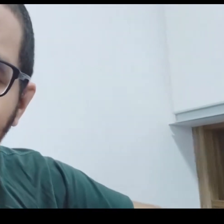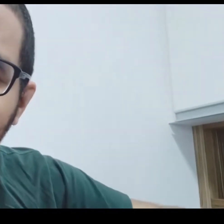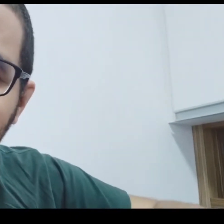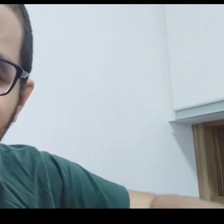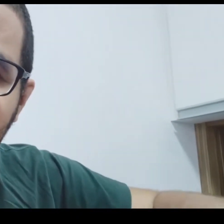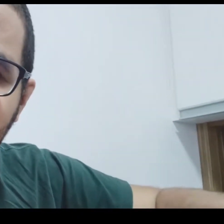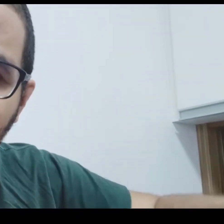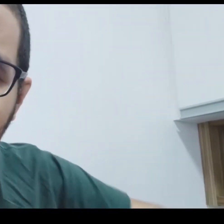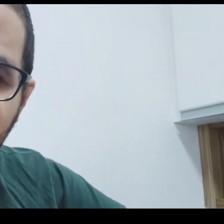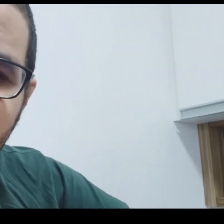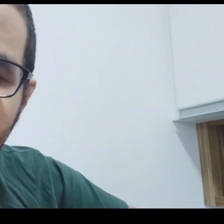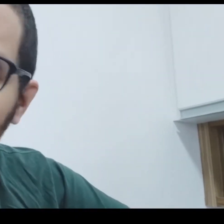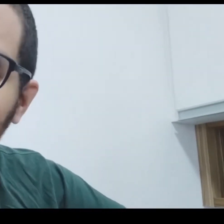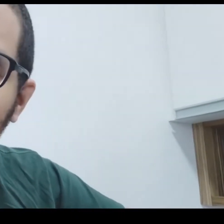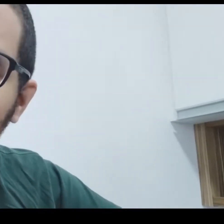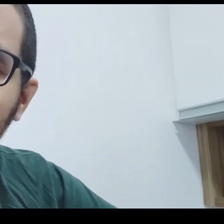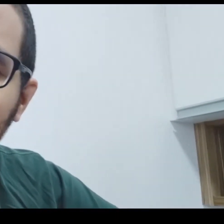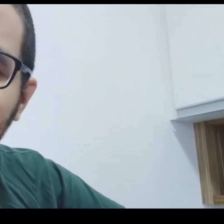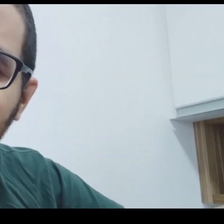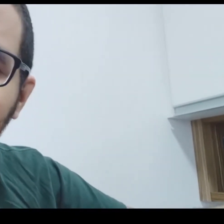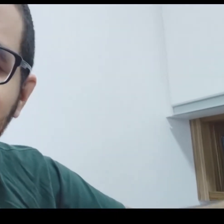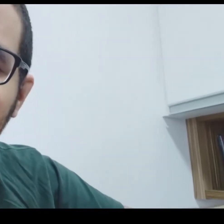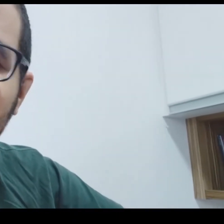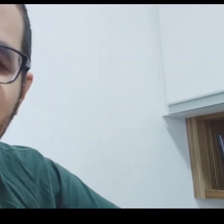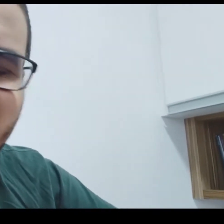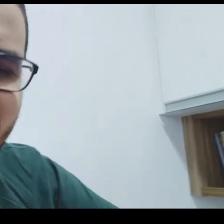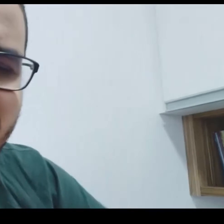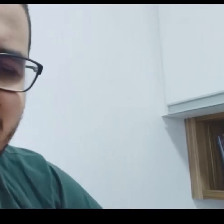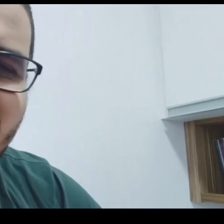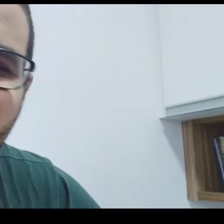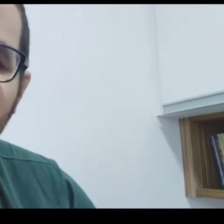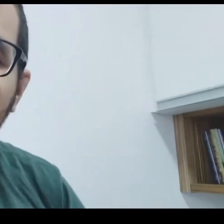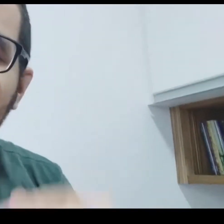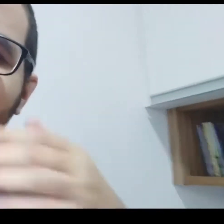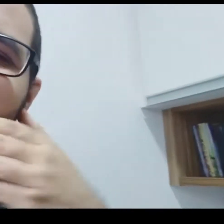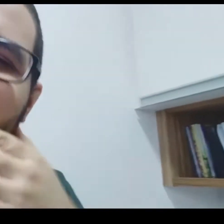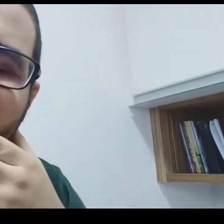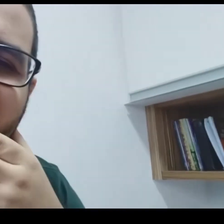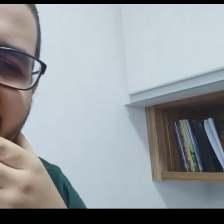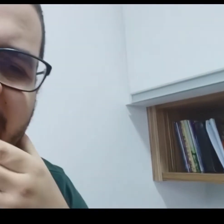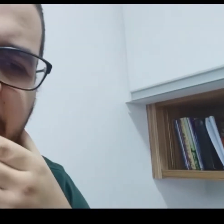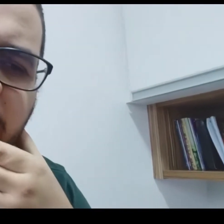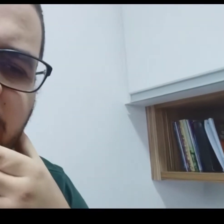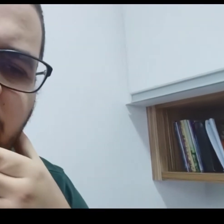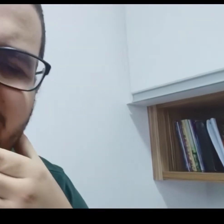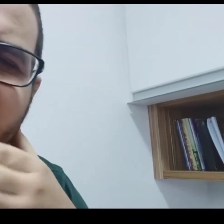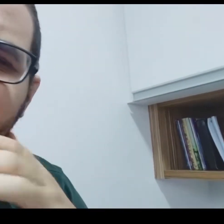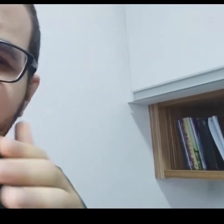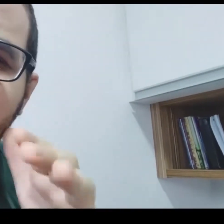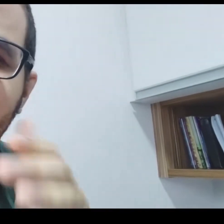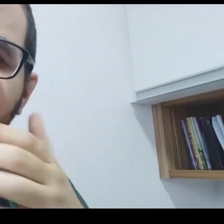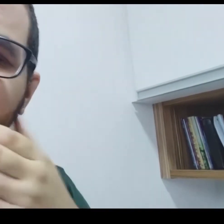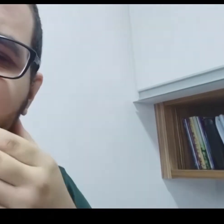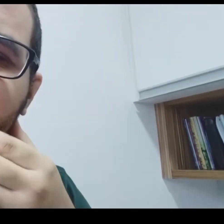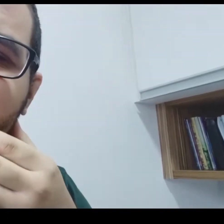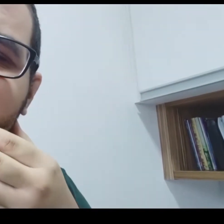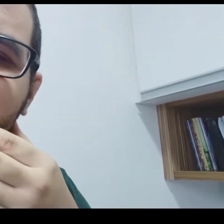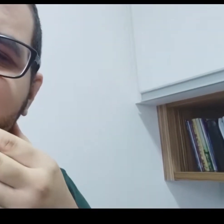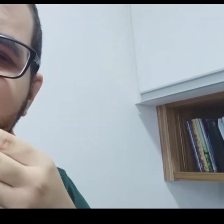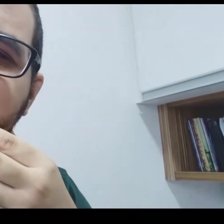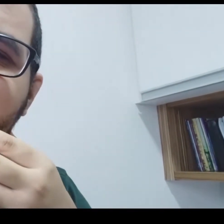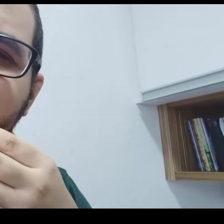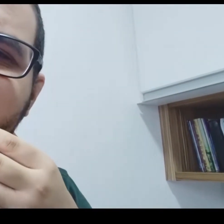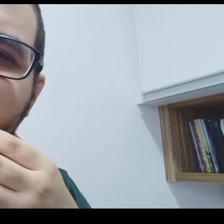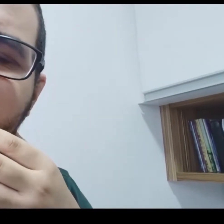bairro, num lugar onde a igreja ainda não tinha chegado, ainda não tinha alcançado. E aí, depois de 2 anos, 3 anos mais ou menos,